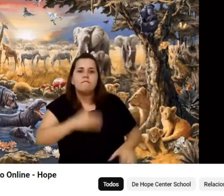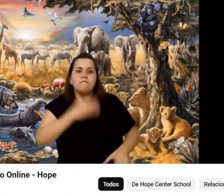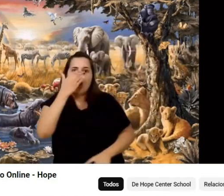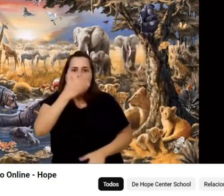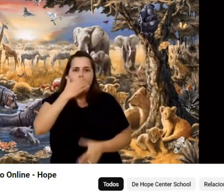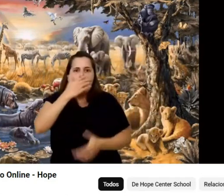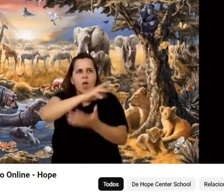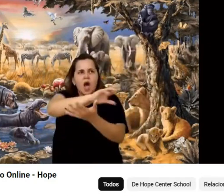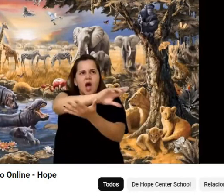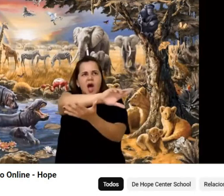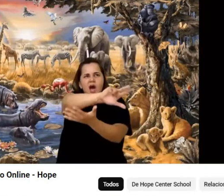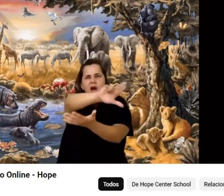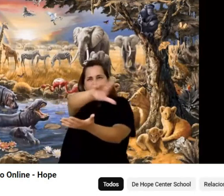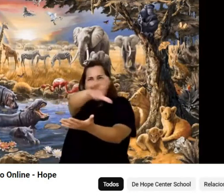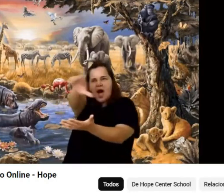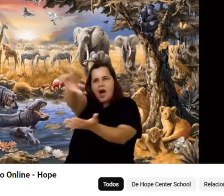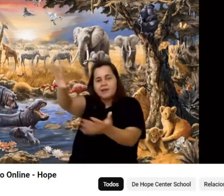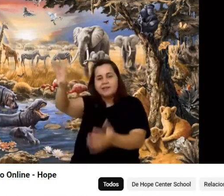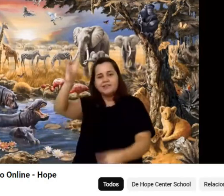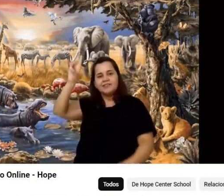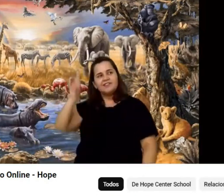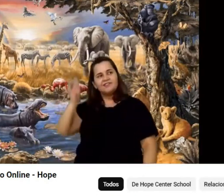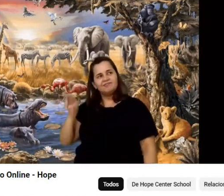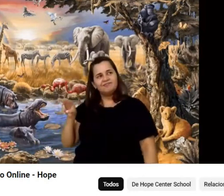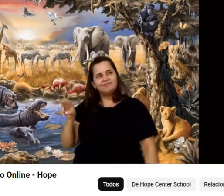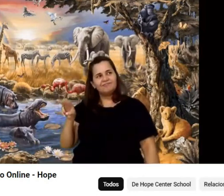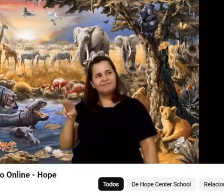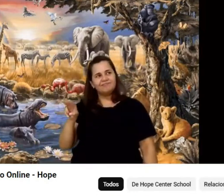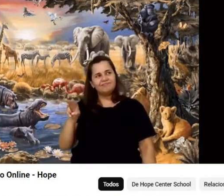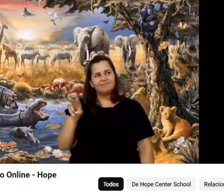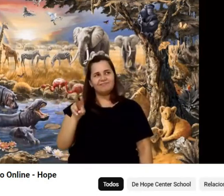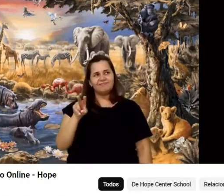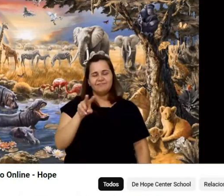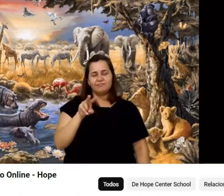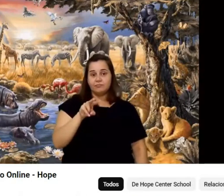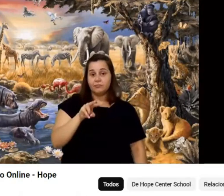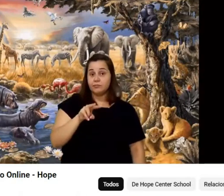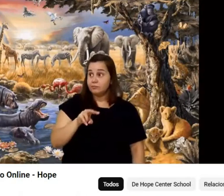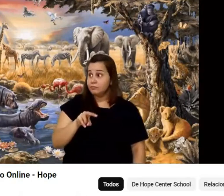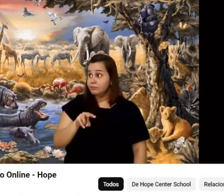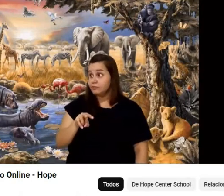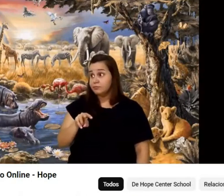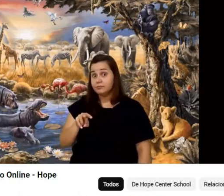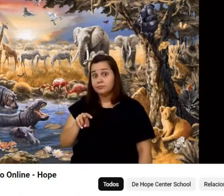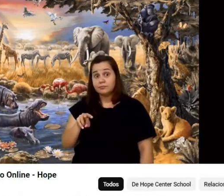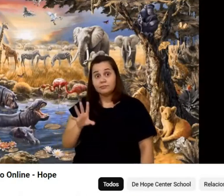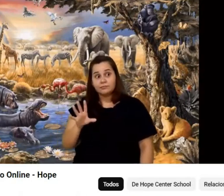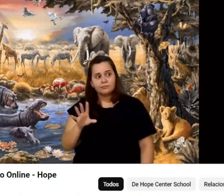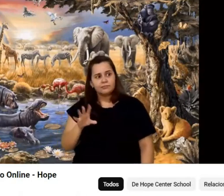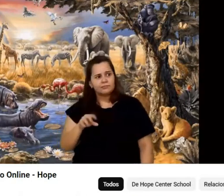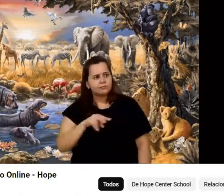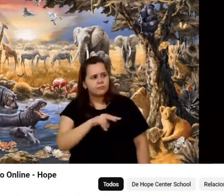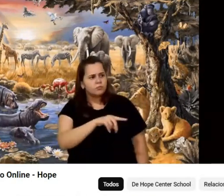espalhando pelos céus os diversos animais também na terra. E ele